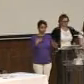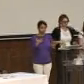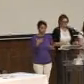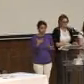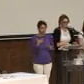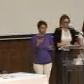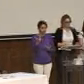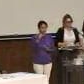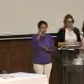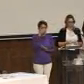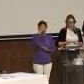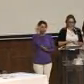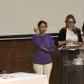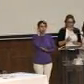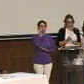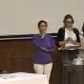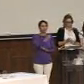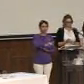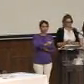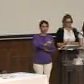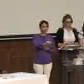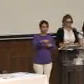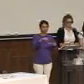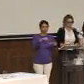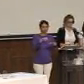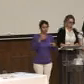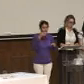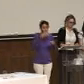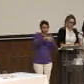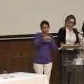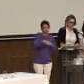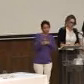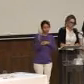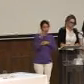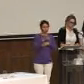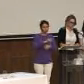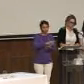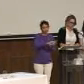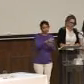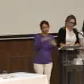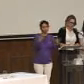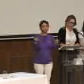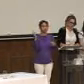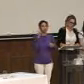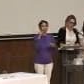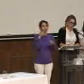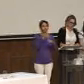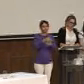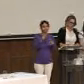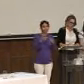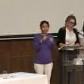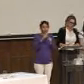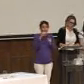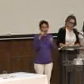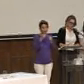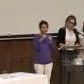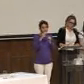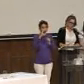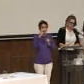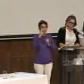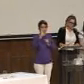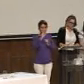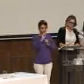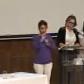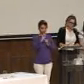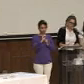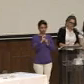essas pessoas viessem para cá, nós criamos as diversas condições de ingresso, inclusive fazendo o sistema de cotas tanto para o ensino médio quanto